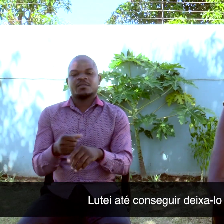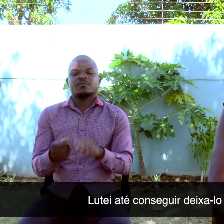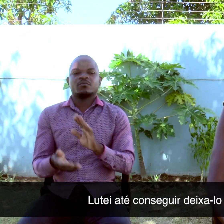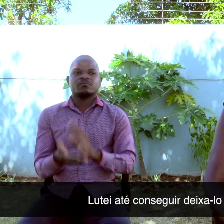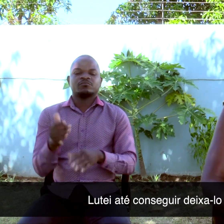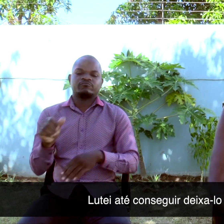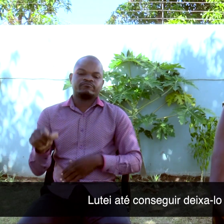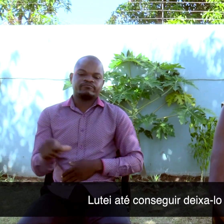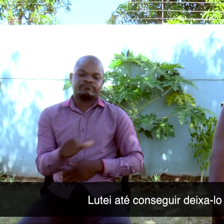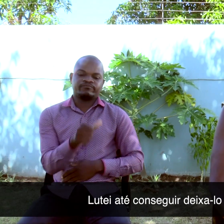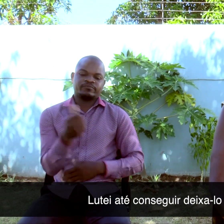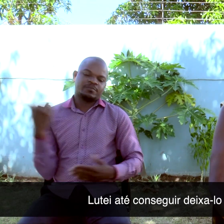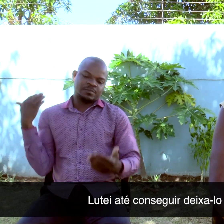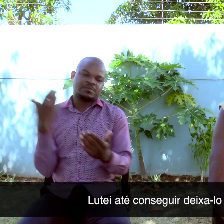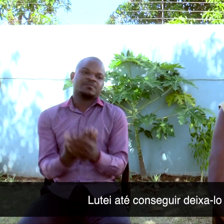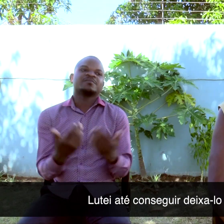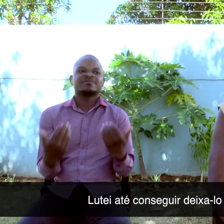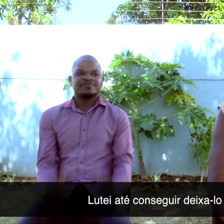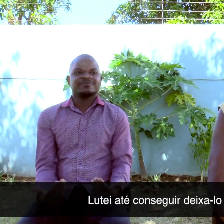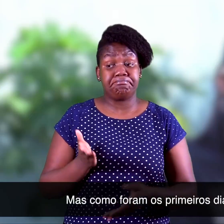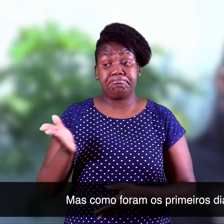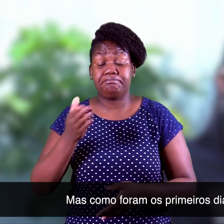até hoje, da maneira como ele está.